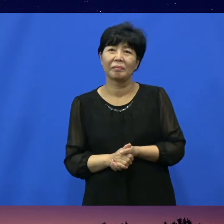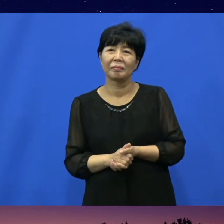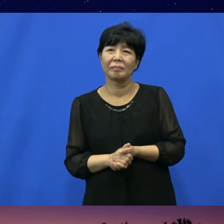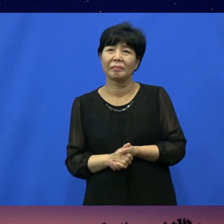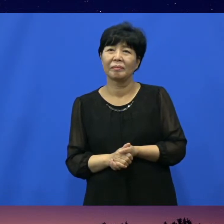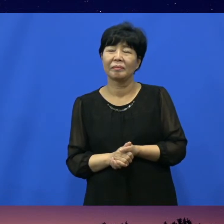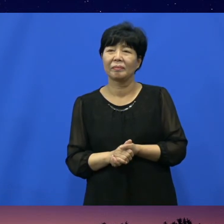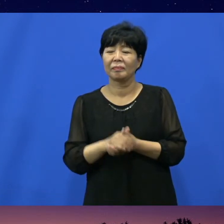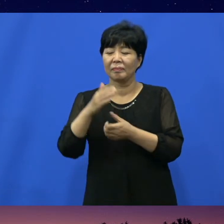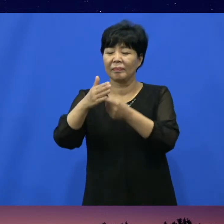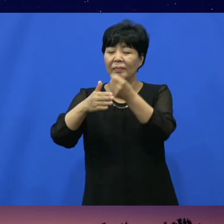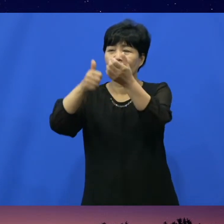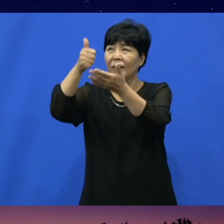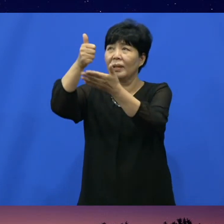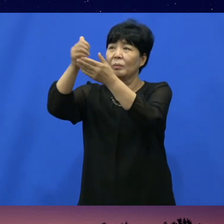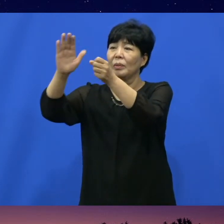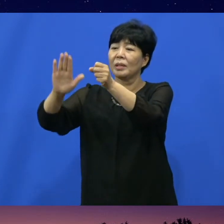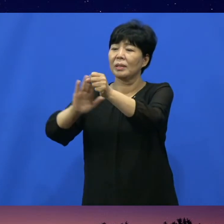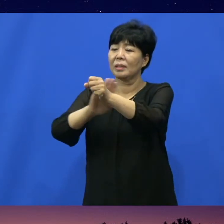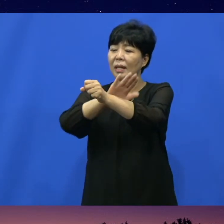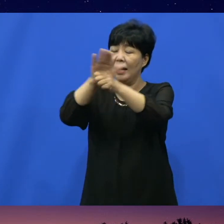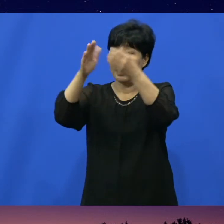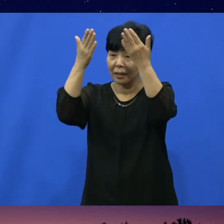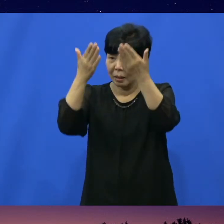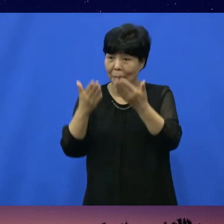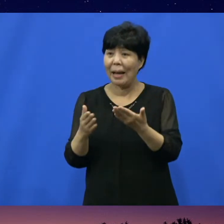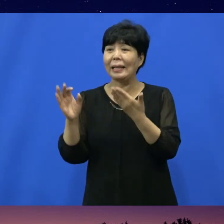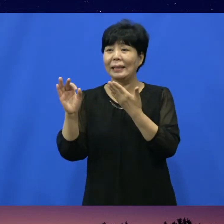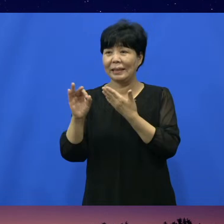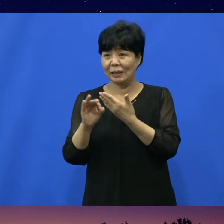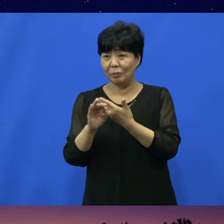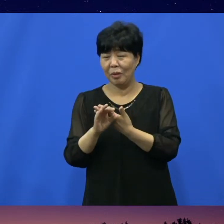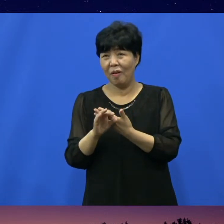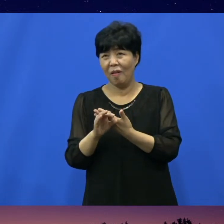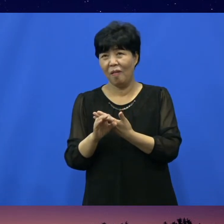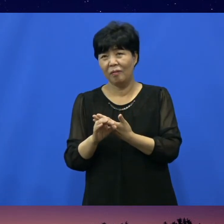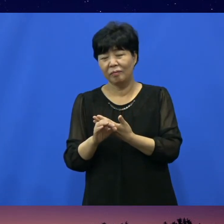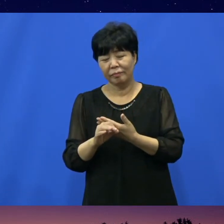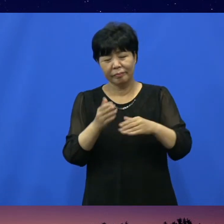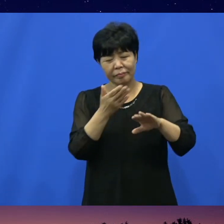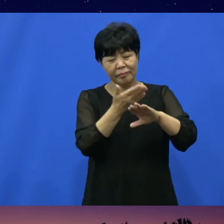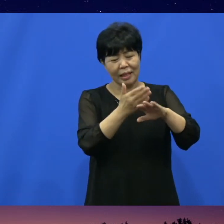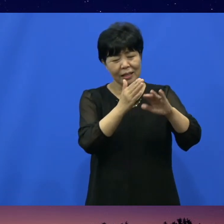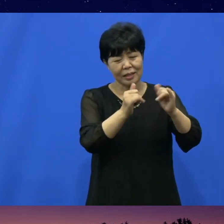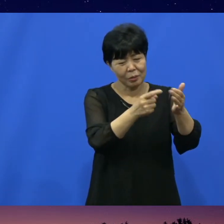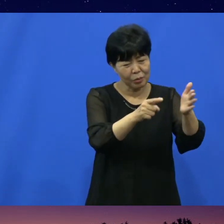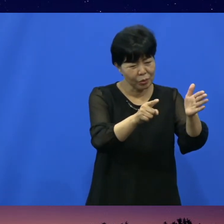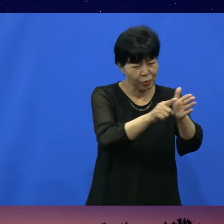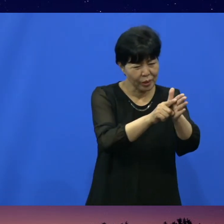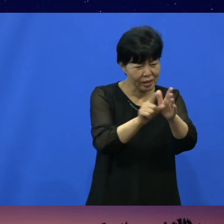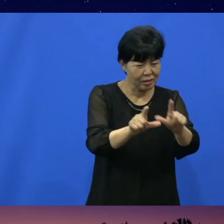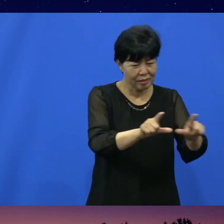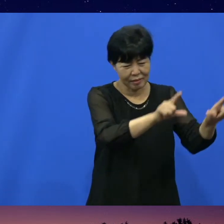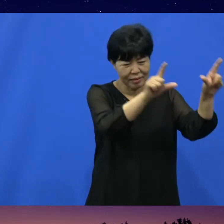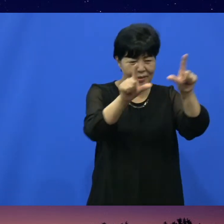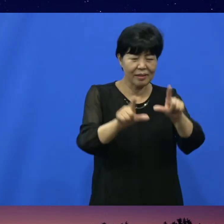여러분, 하나님의 사랑을 받으면요, 자연스럽게 뭐가 되느냐, 이타적 삶을 살게 돼요.